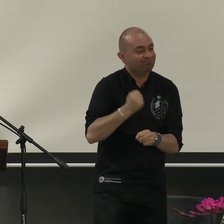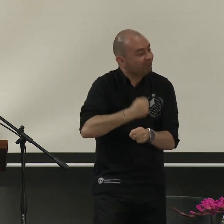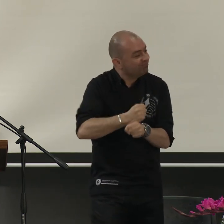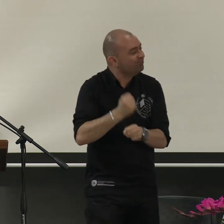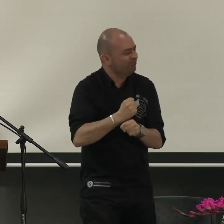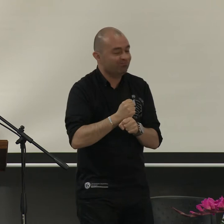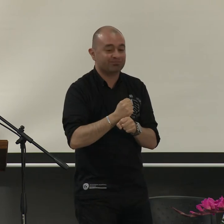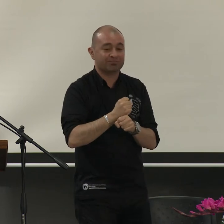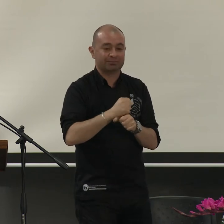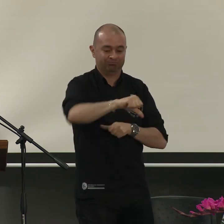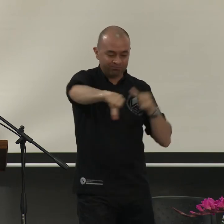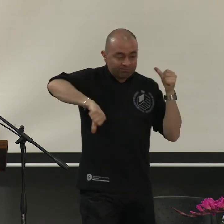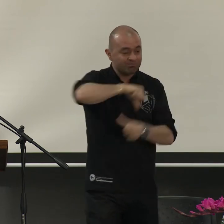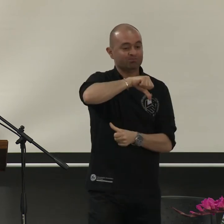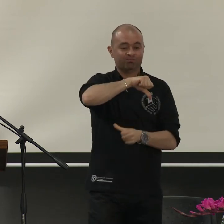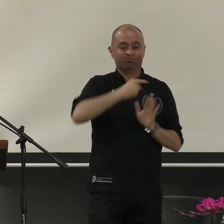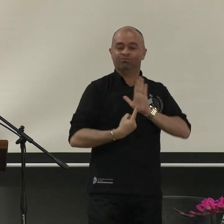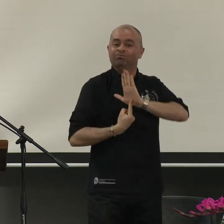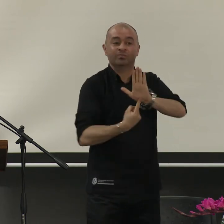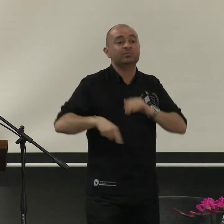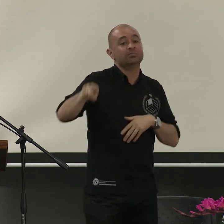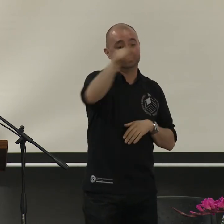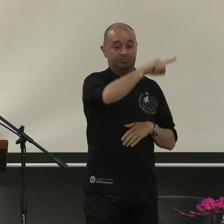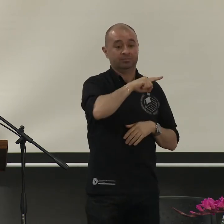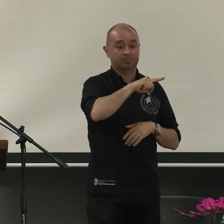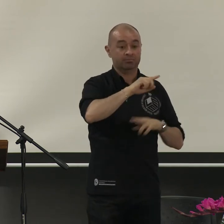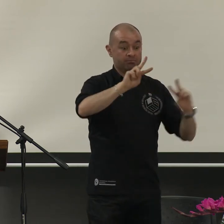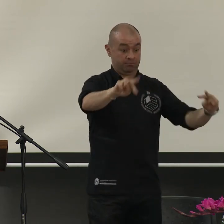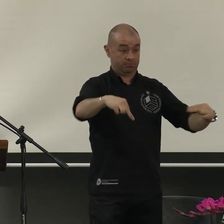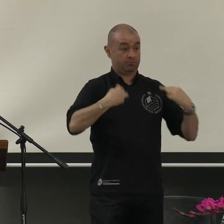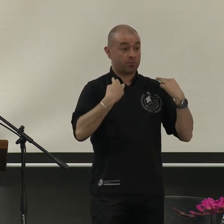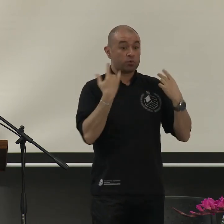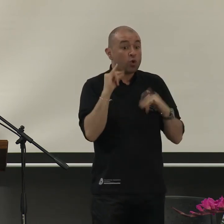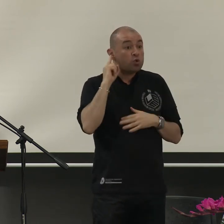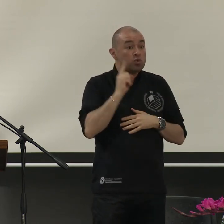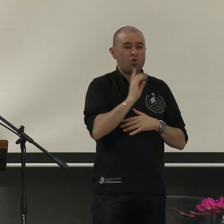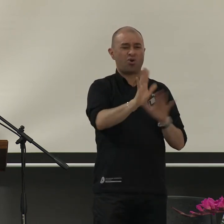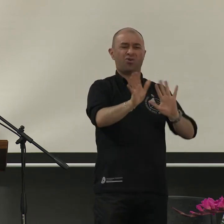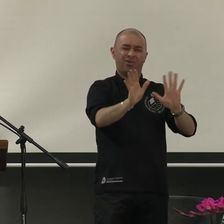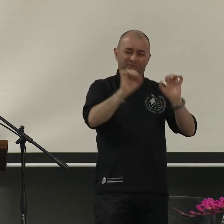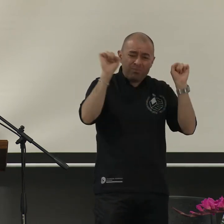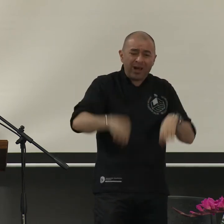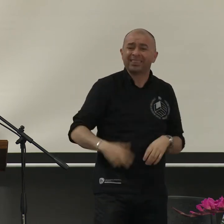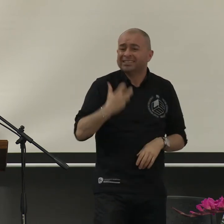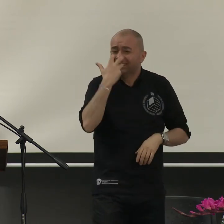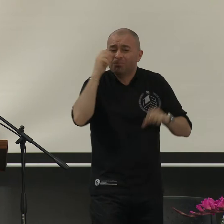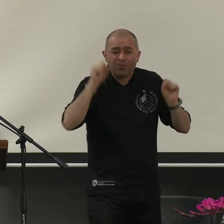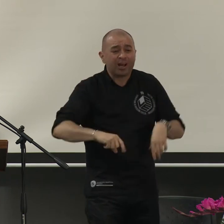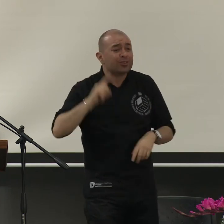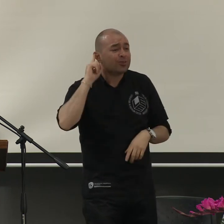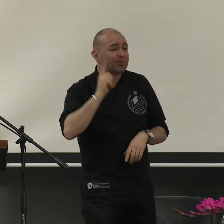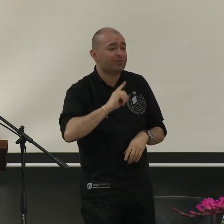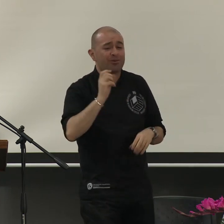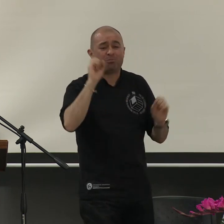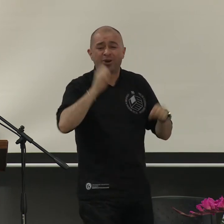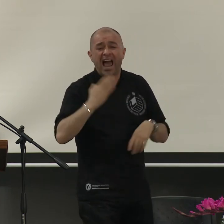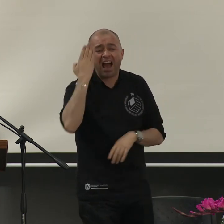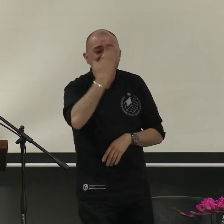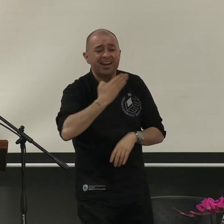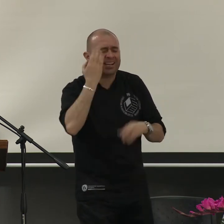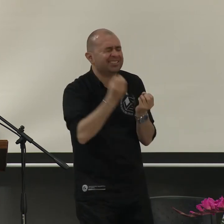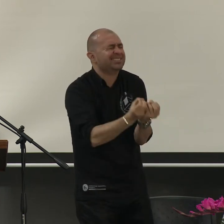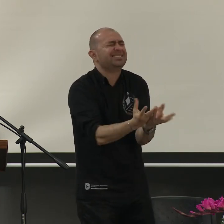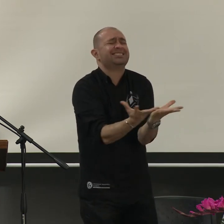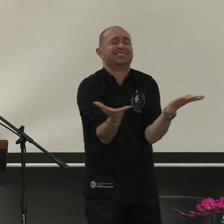trabajo en la universidad soy profesor de la licenciatura ya no soy solamente estudiante no como una persona sorda